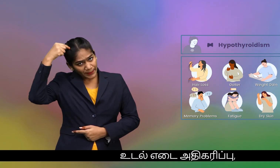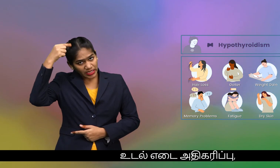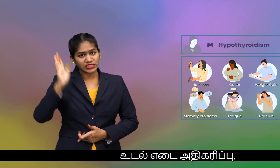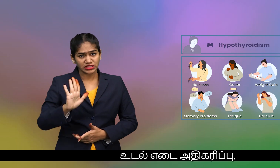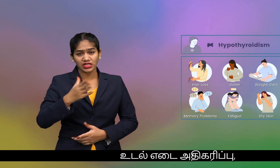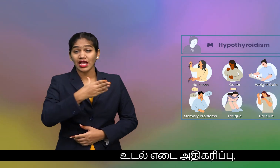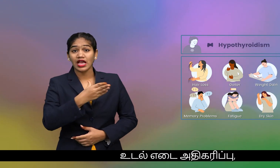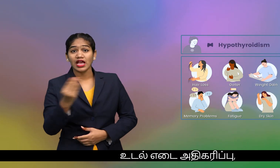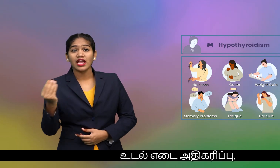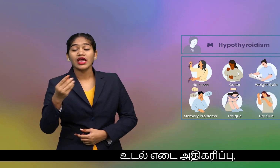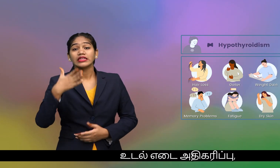உடல் எடை அதிகரிப்பு,